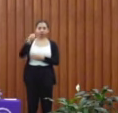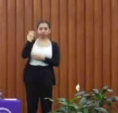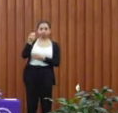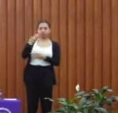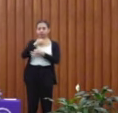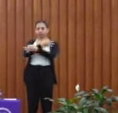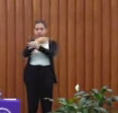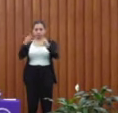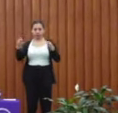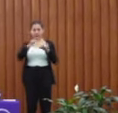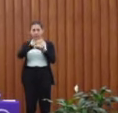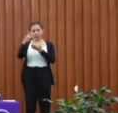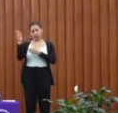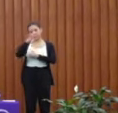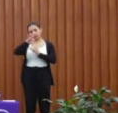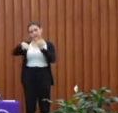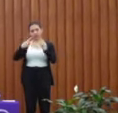a este evento.